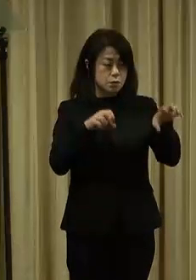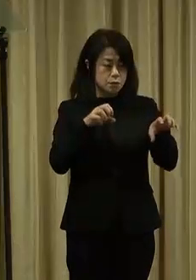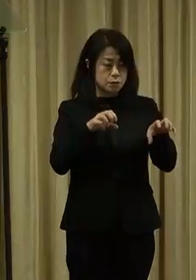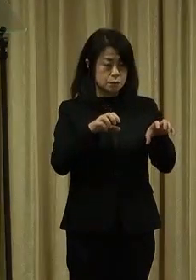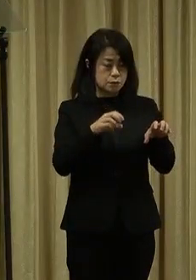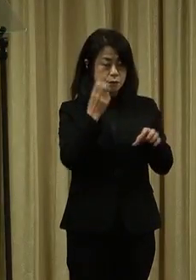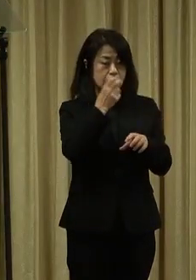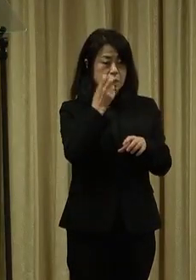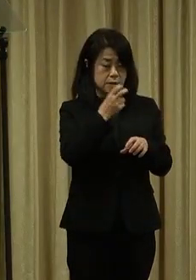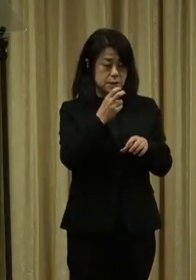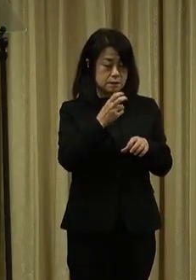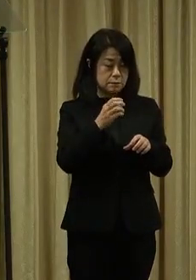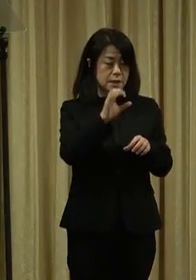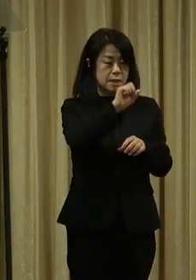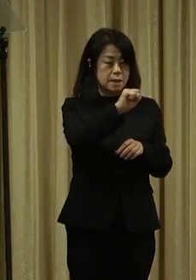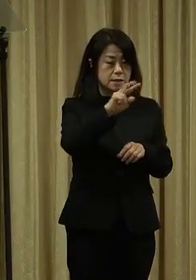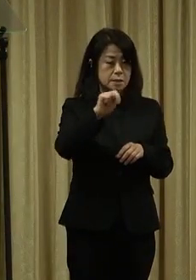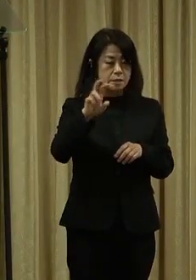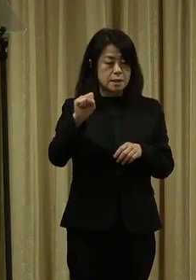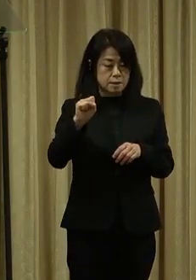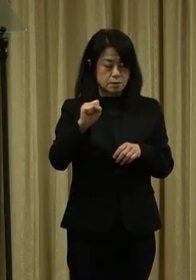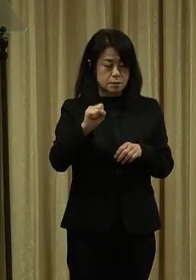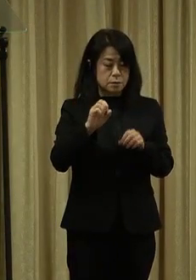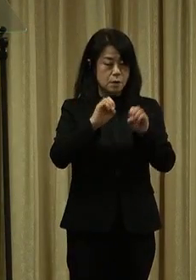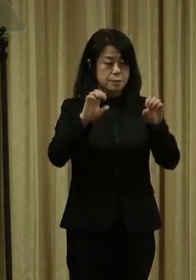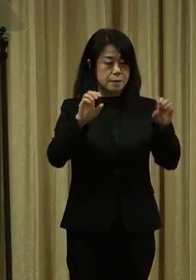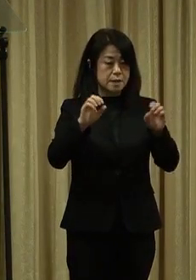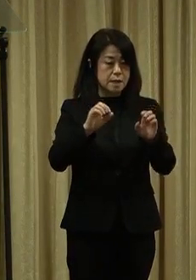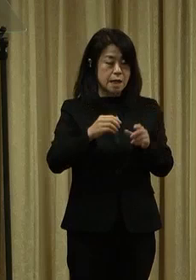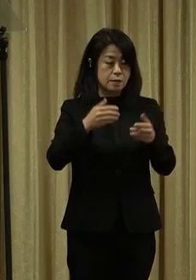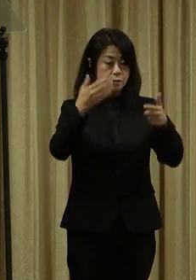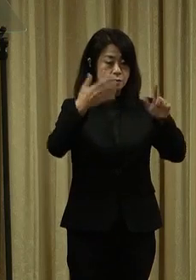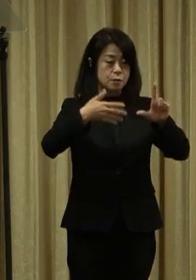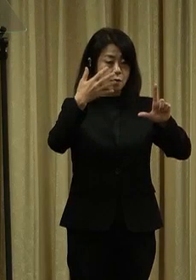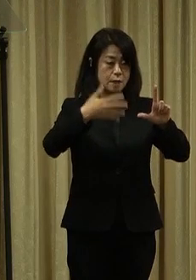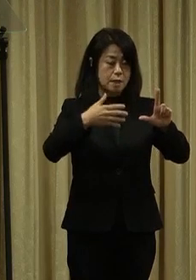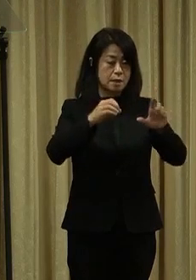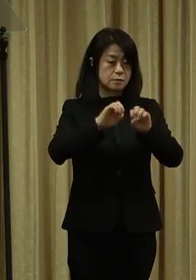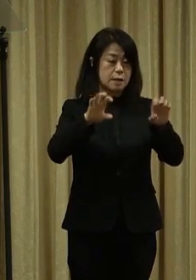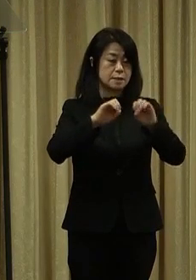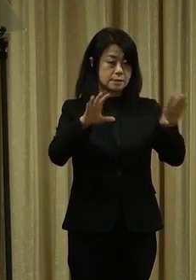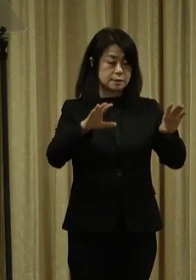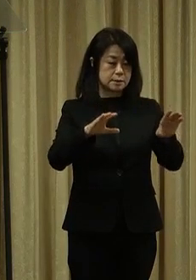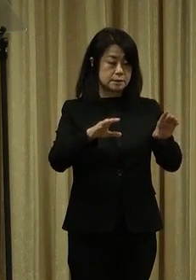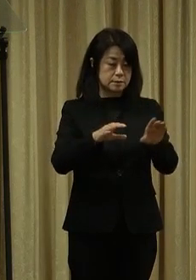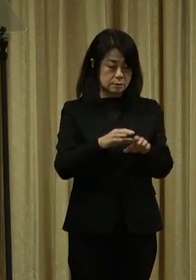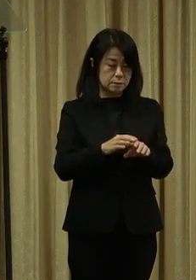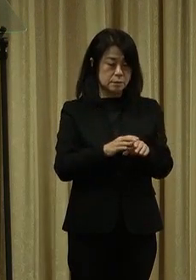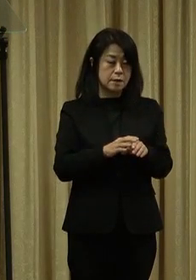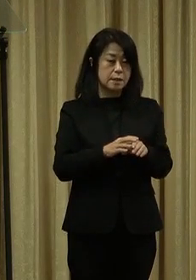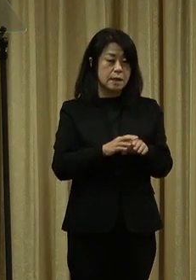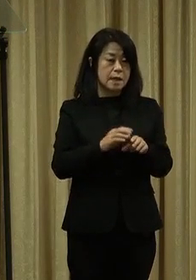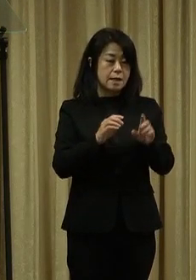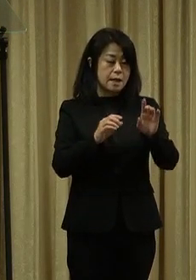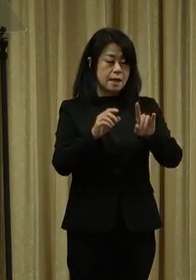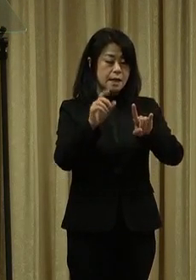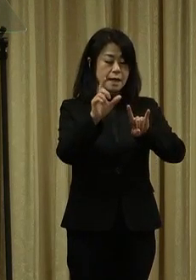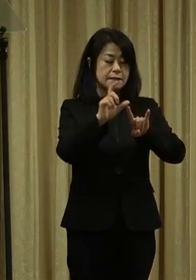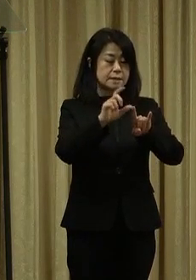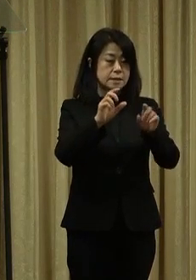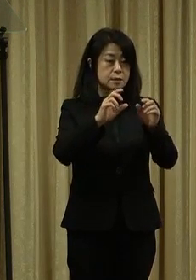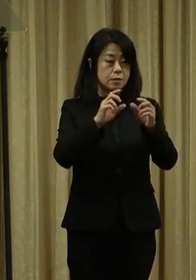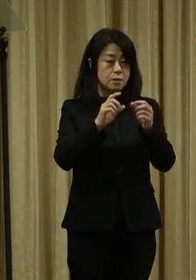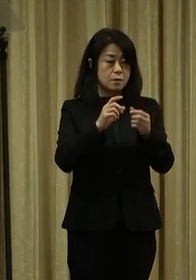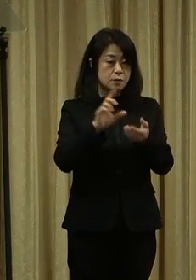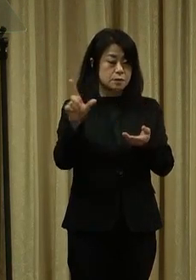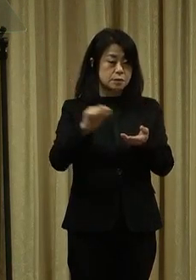け SNS を活用した PR 動画の配信や発信や狩猟体験イベントの開催 ICT を活用した